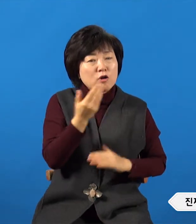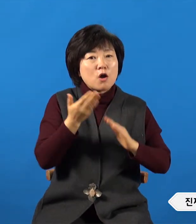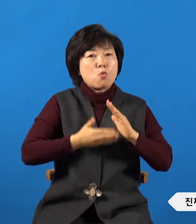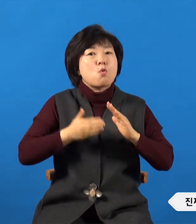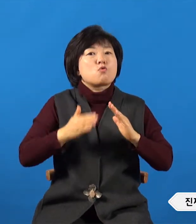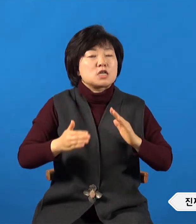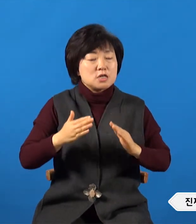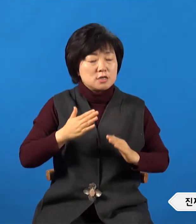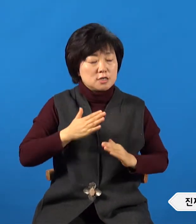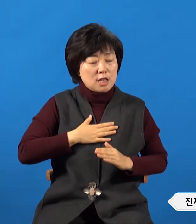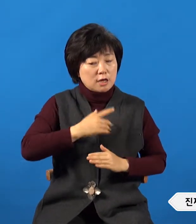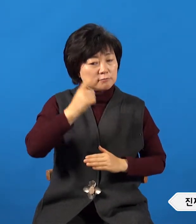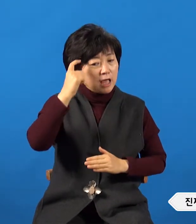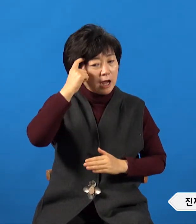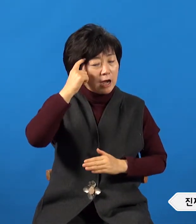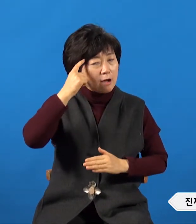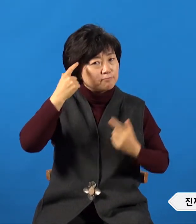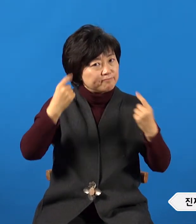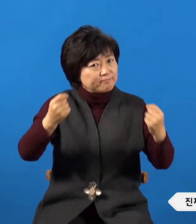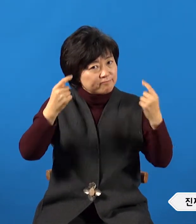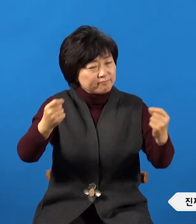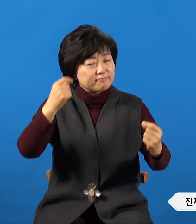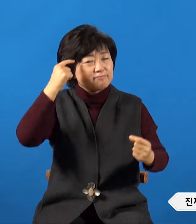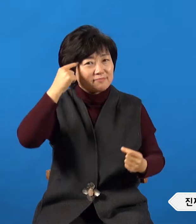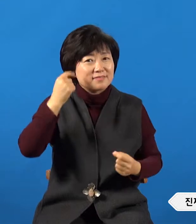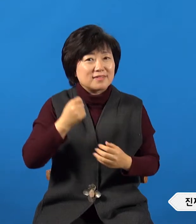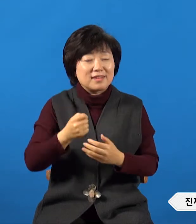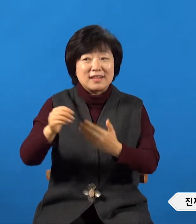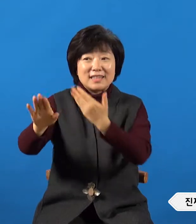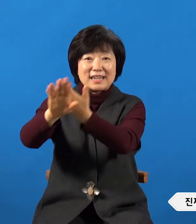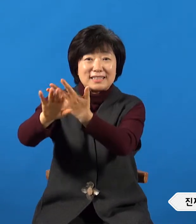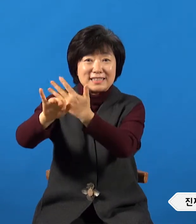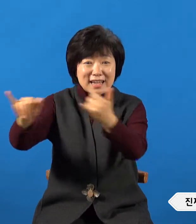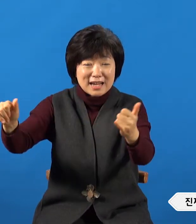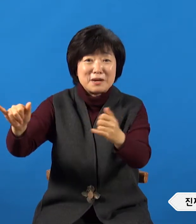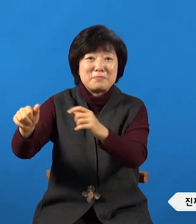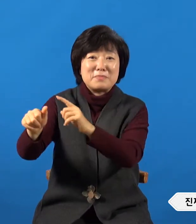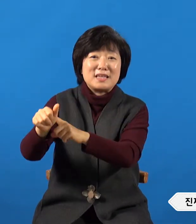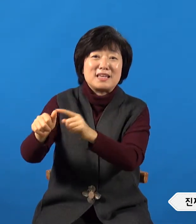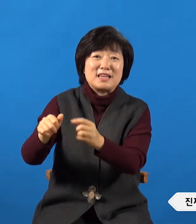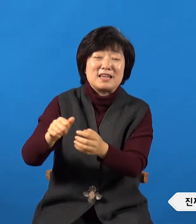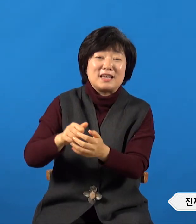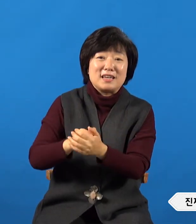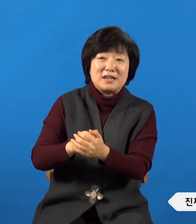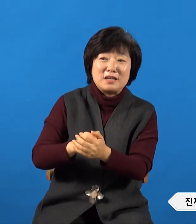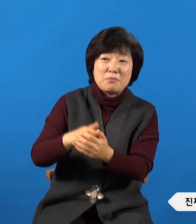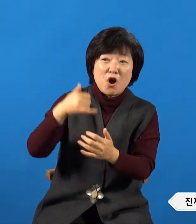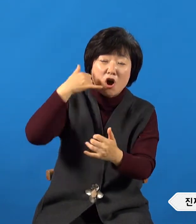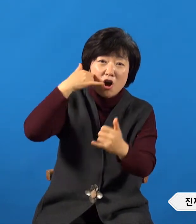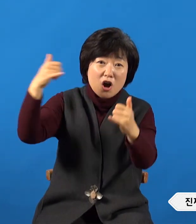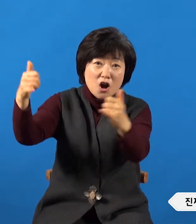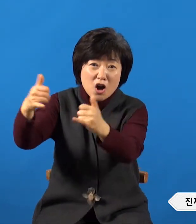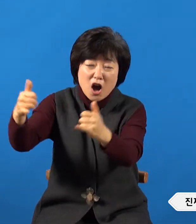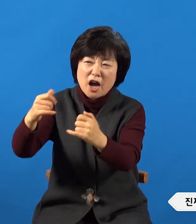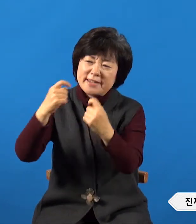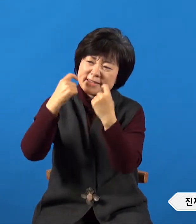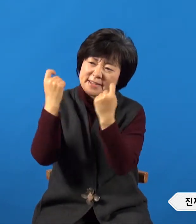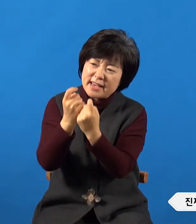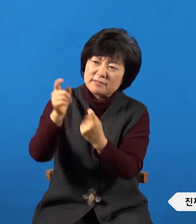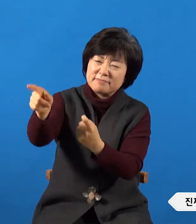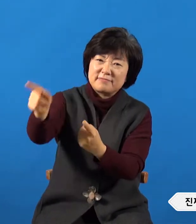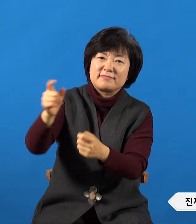거룩한 공의와 소신이 뚜렷하기 때문입니다. 남이 통화하면 너무 사적인 것을 하는 것이고